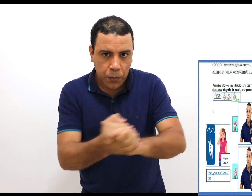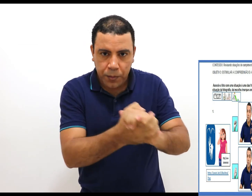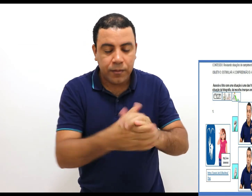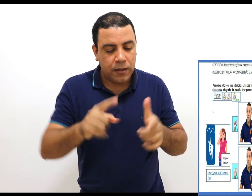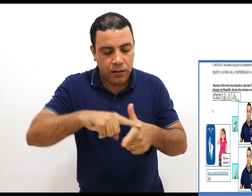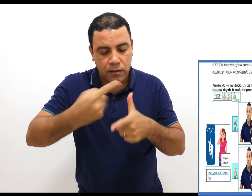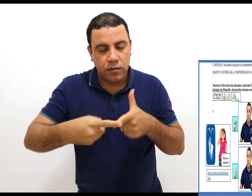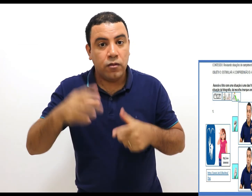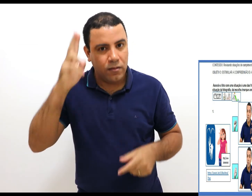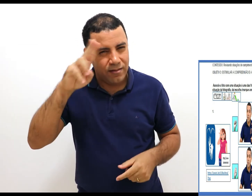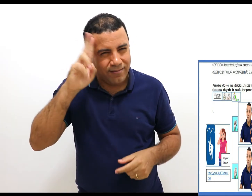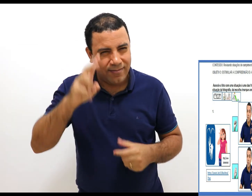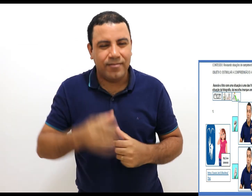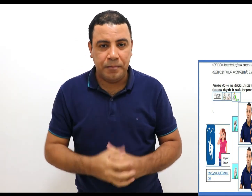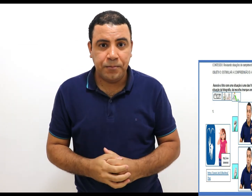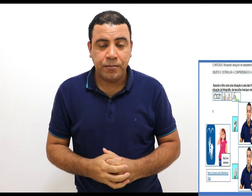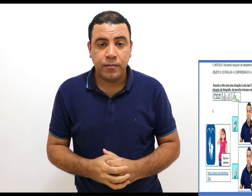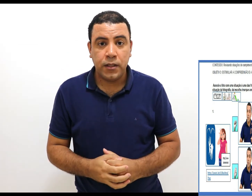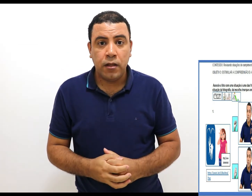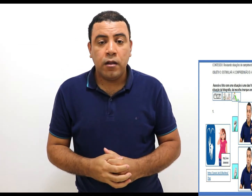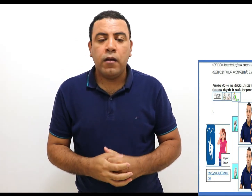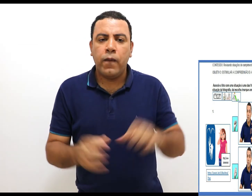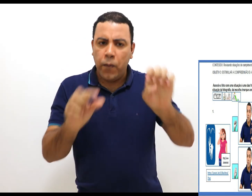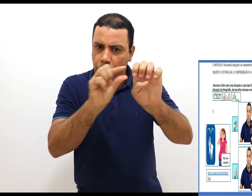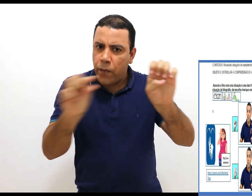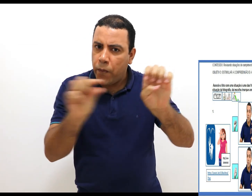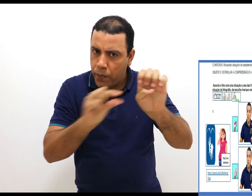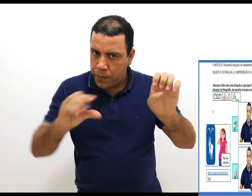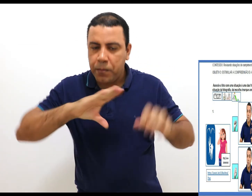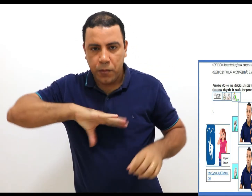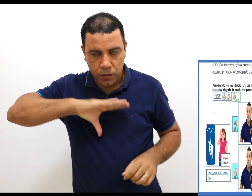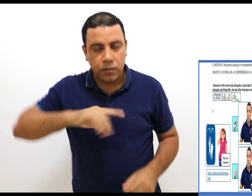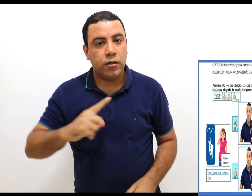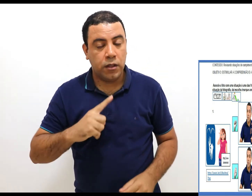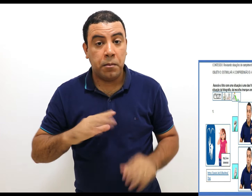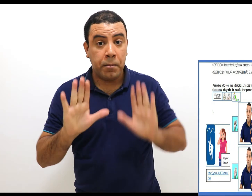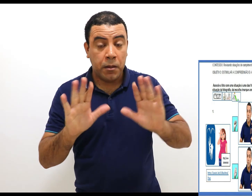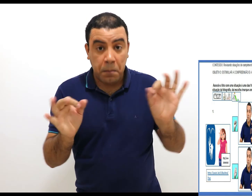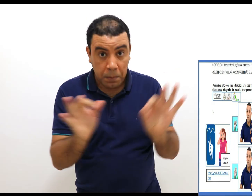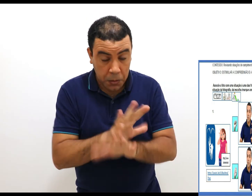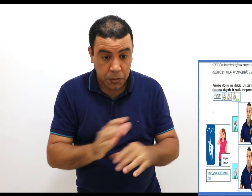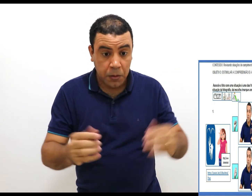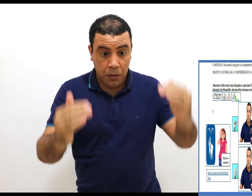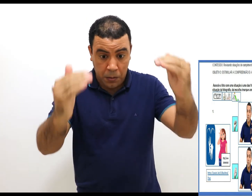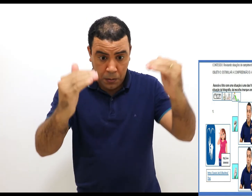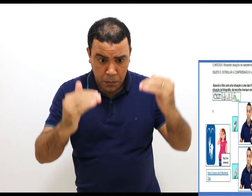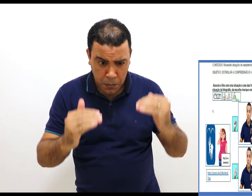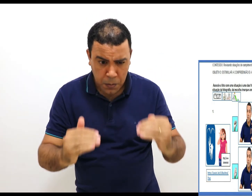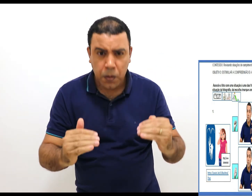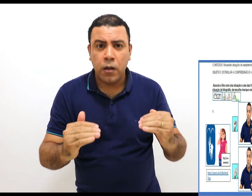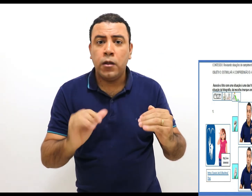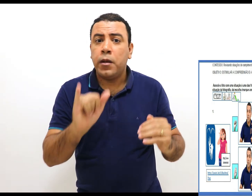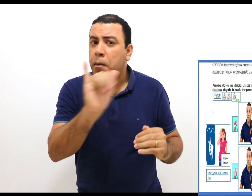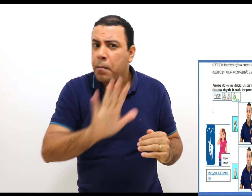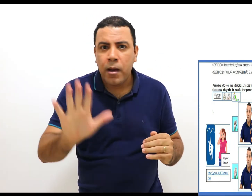para inferir, ou o link à esquerda para associar a uma das